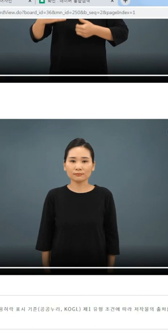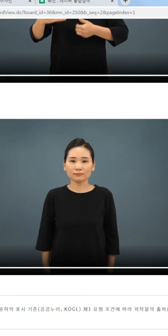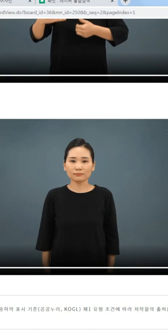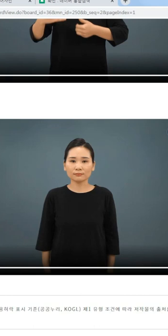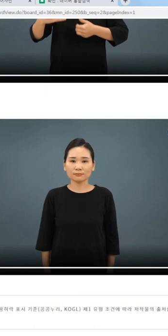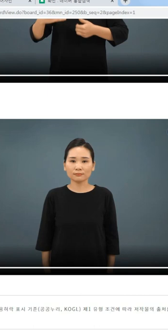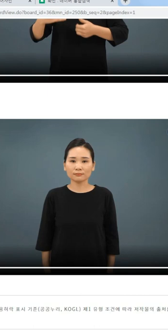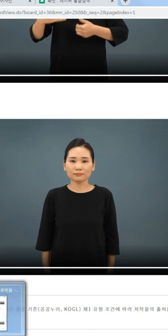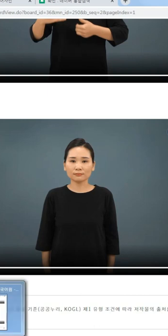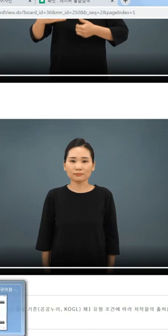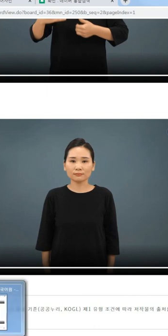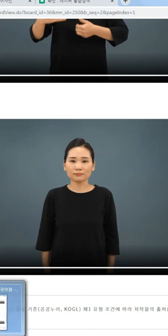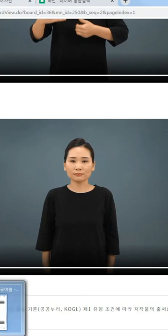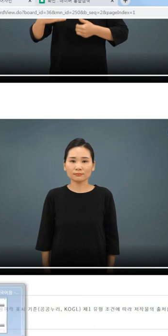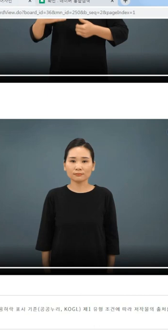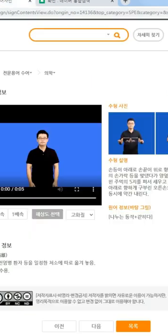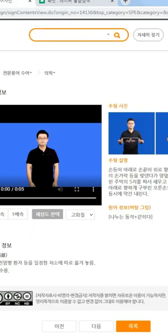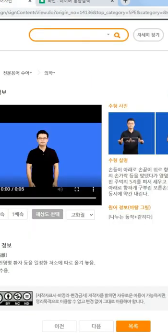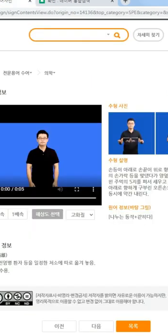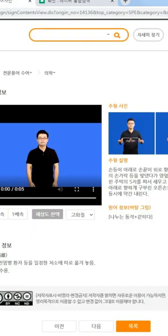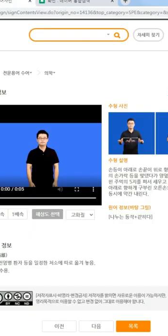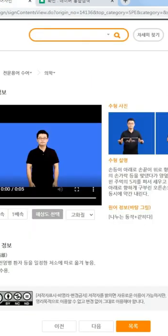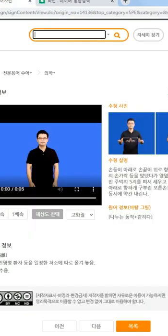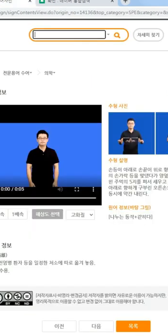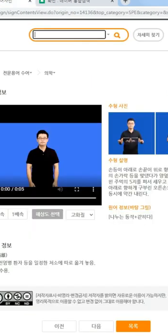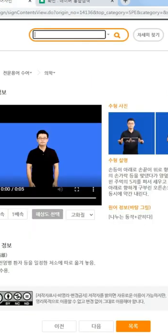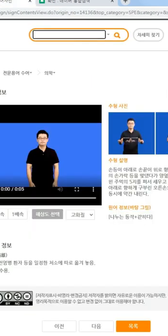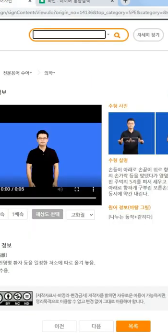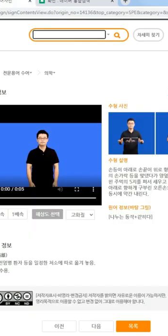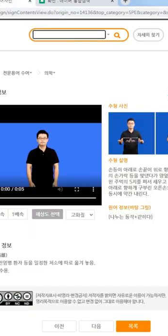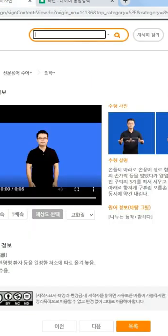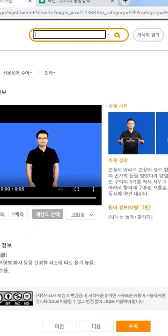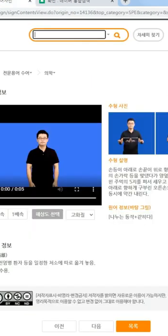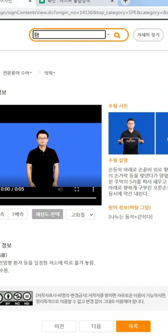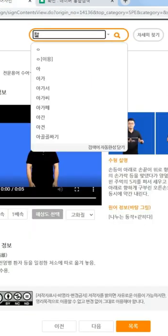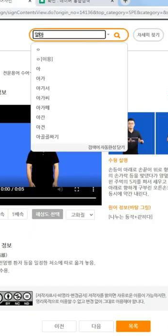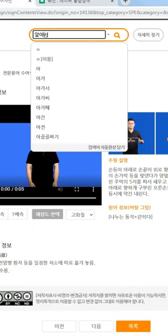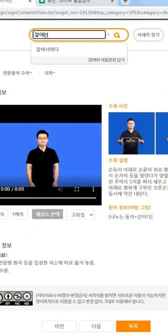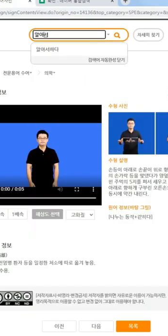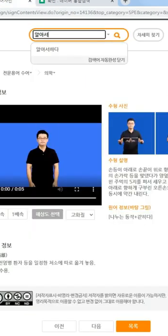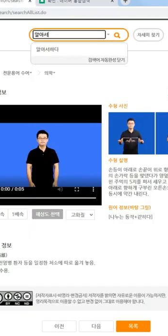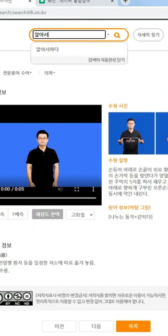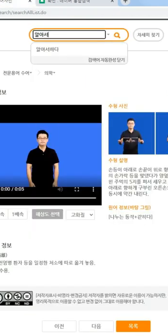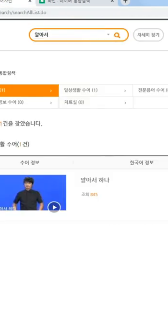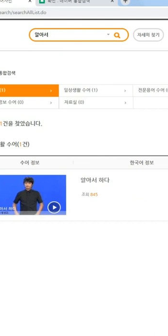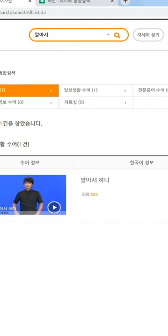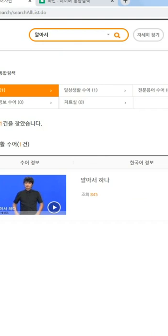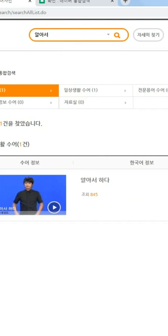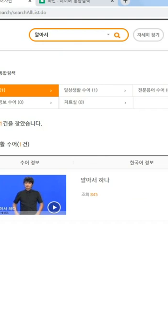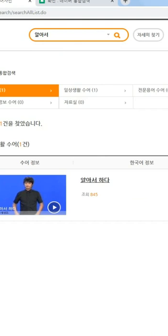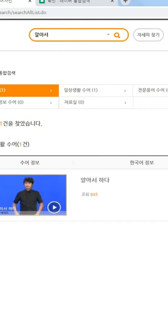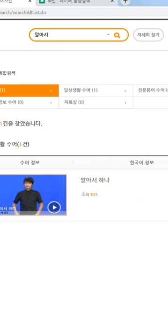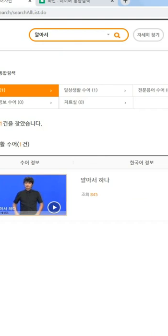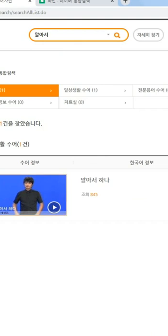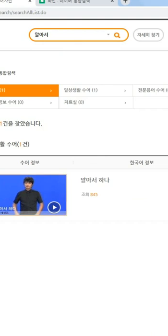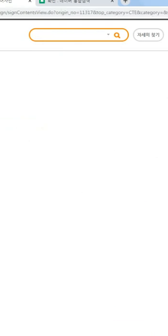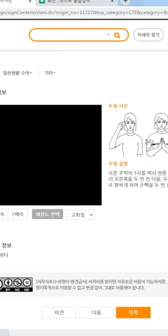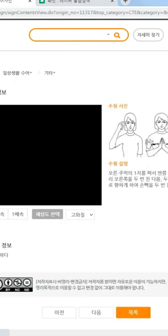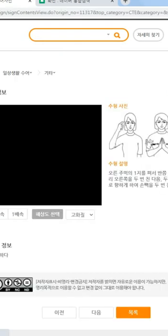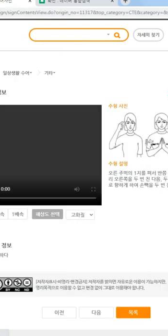이게 알아서 맞아요. 그러니까 이거 한 거예요. 이거 원래 알아서는 이거예요. 이거 이렇게 하면 안 돼요